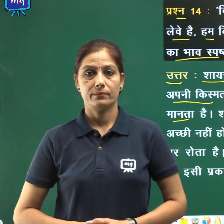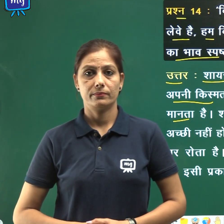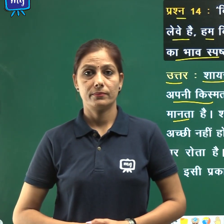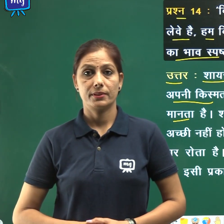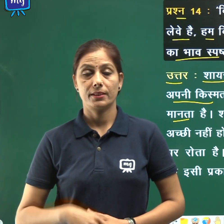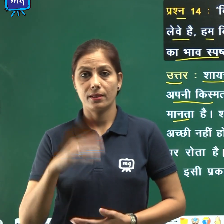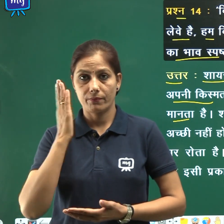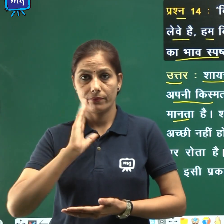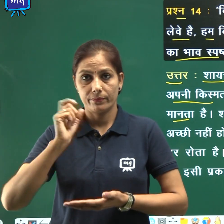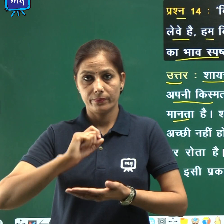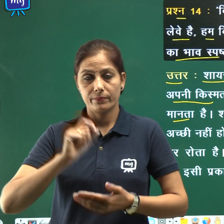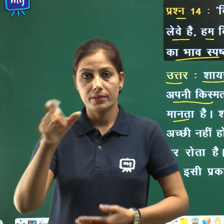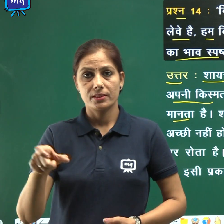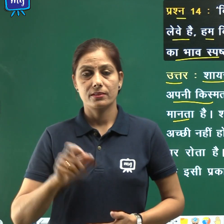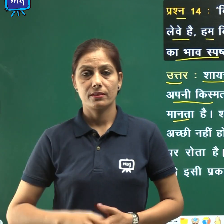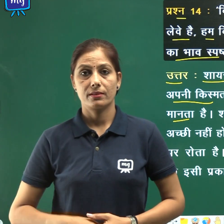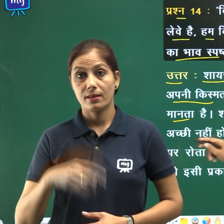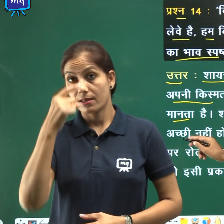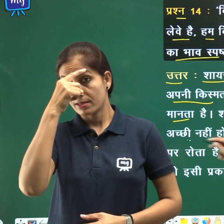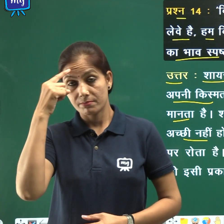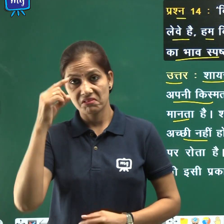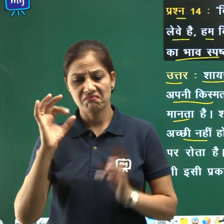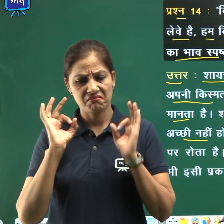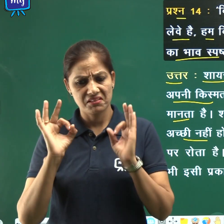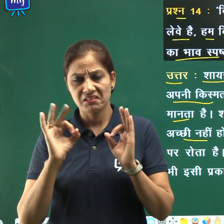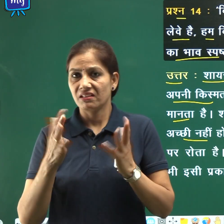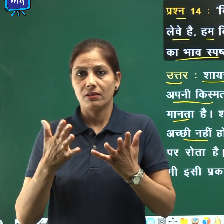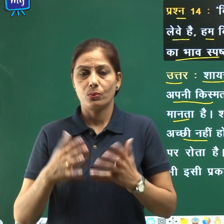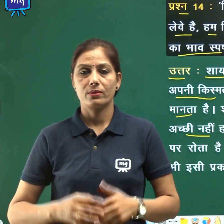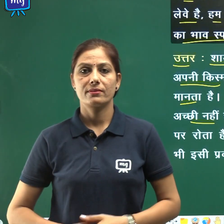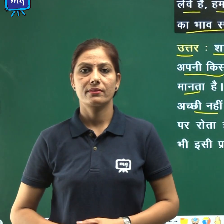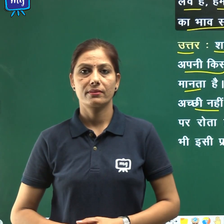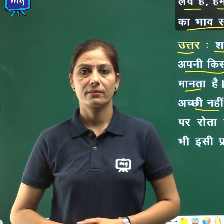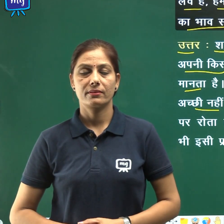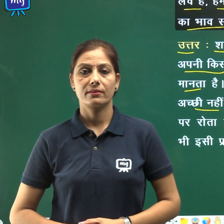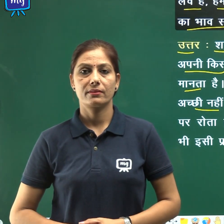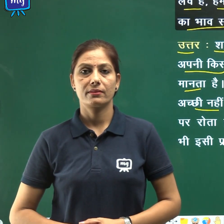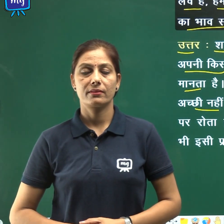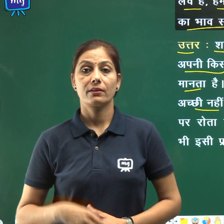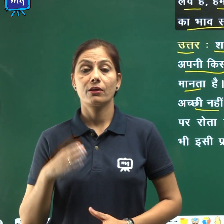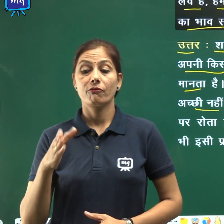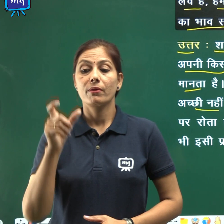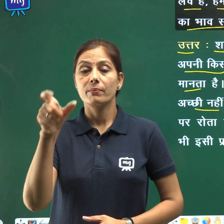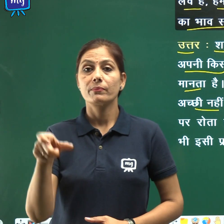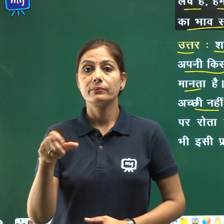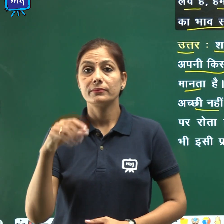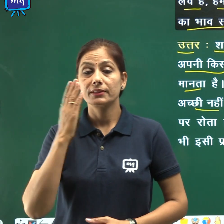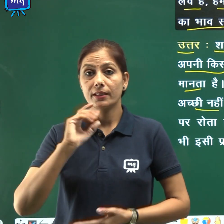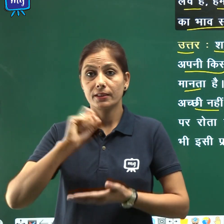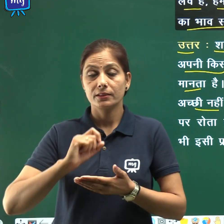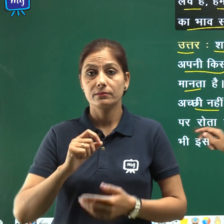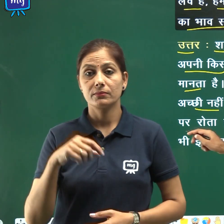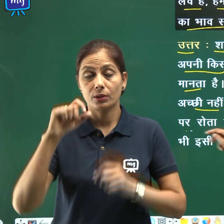शायर की किस्मत अच्छी नहीं होने से वह किस्मत पर रोता है,